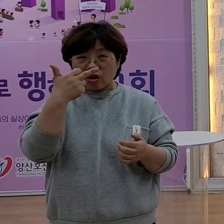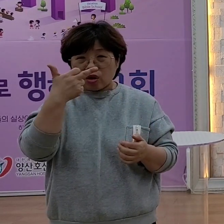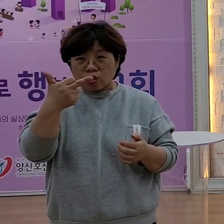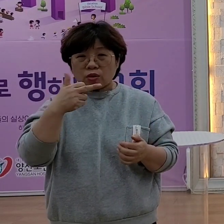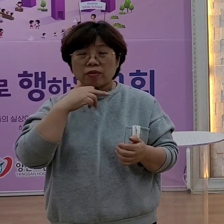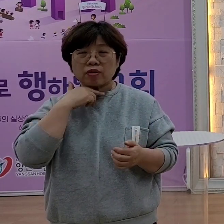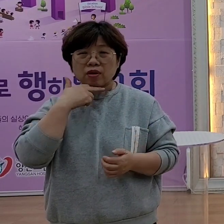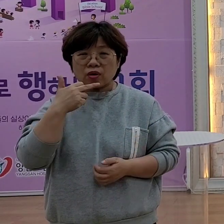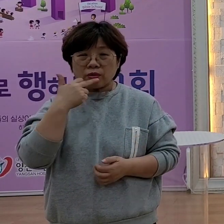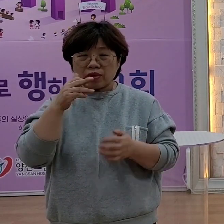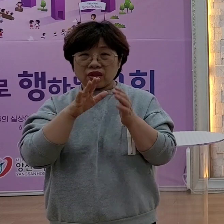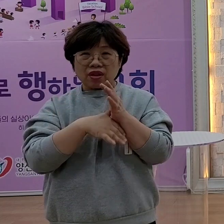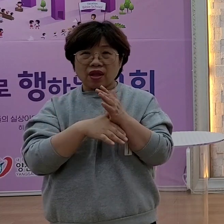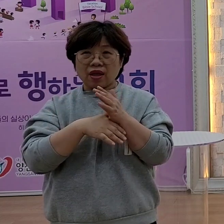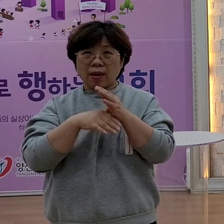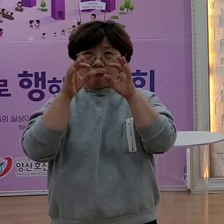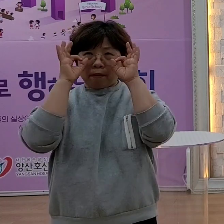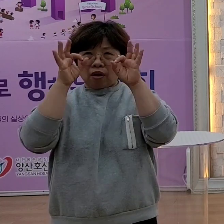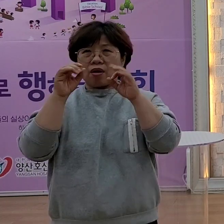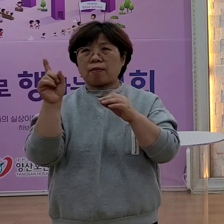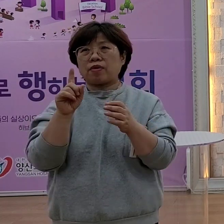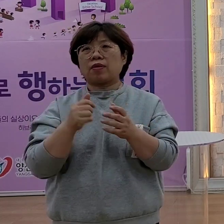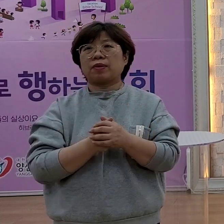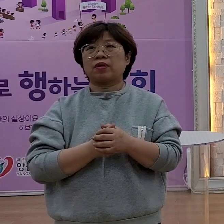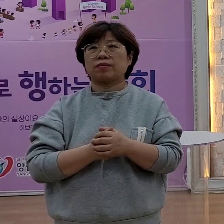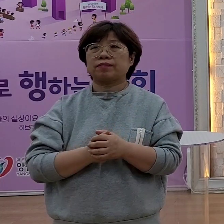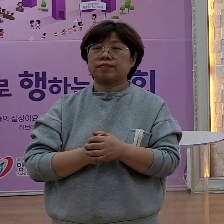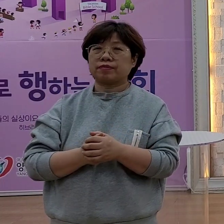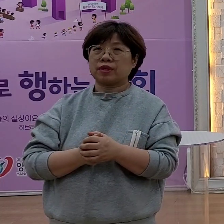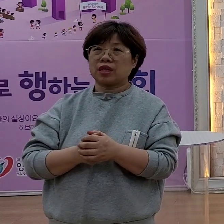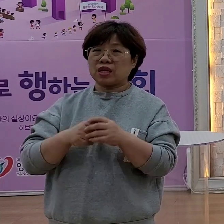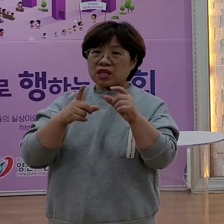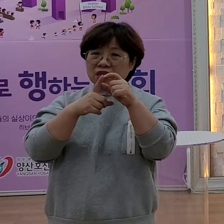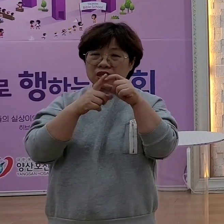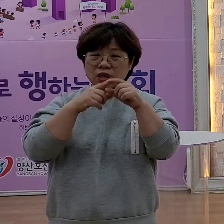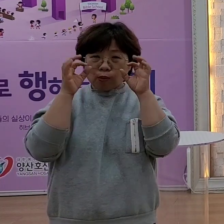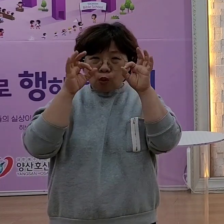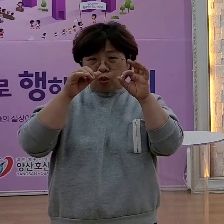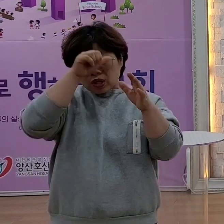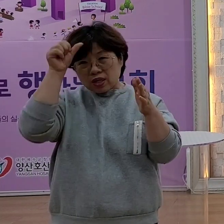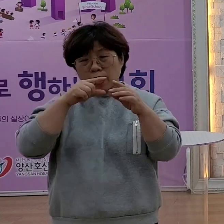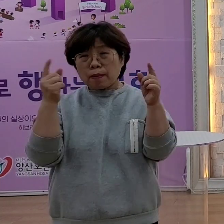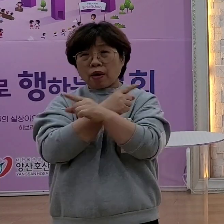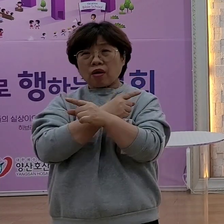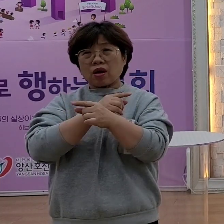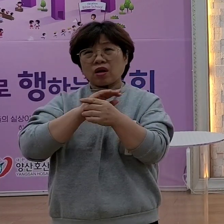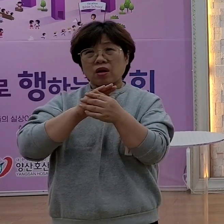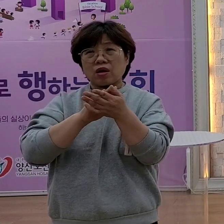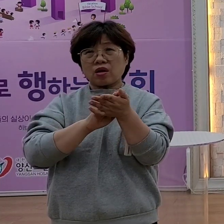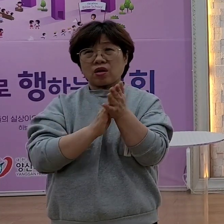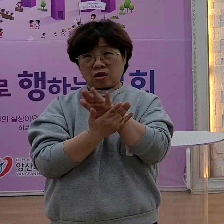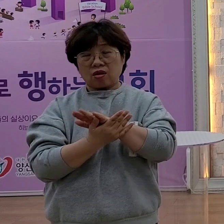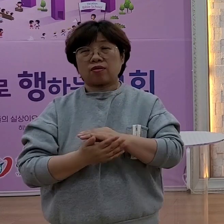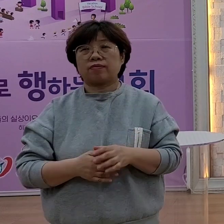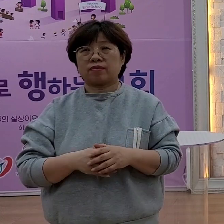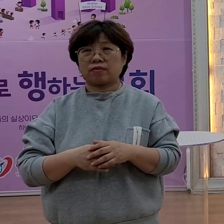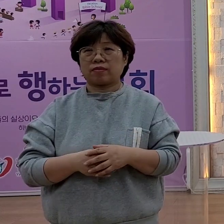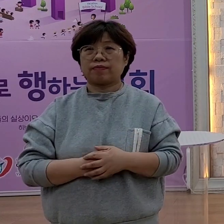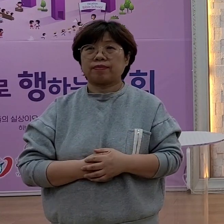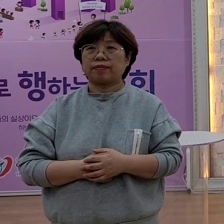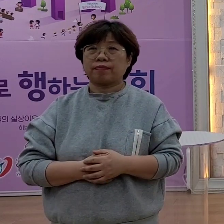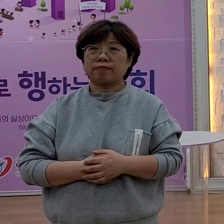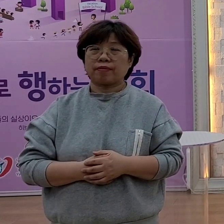어떤 글귀를 봤냐면 이 글귀를 보고 인생이 막 앞에 적혀 있는데 자 이건 만일